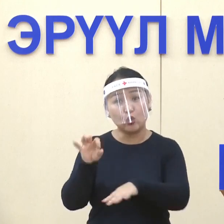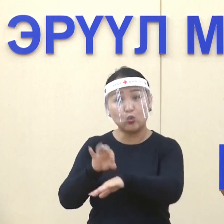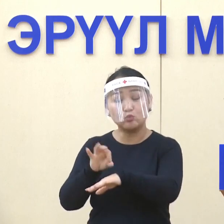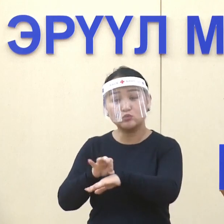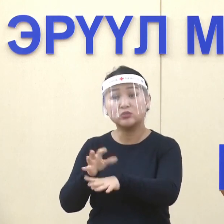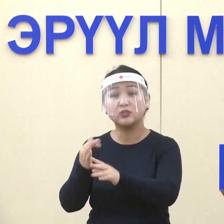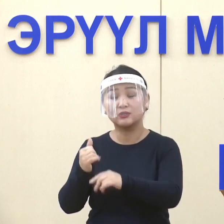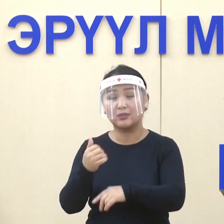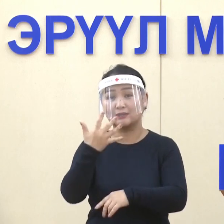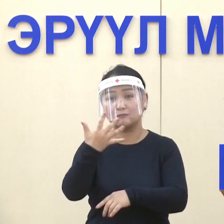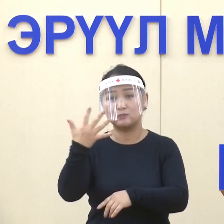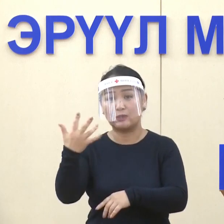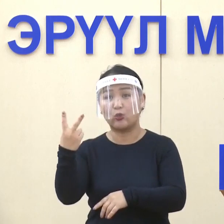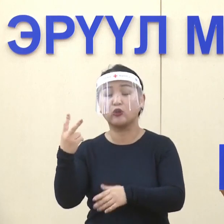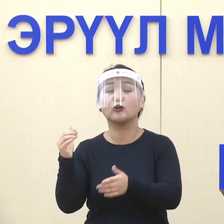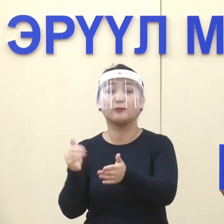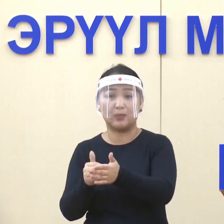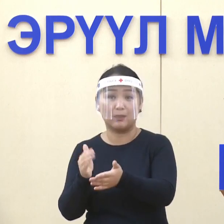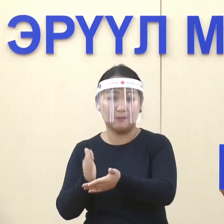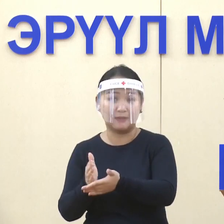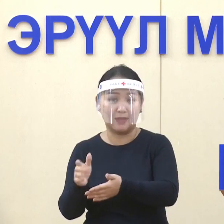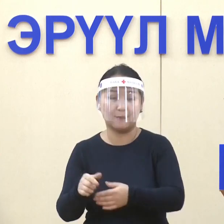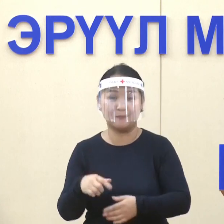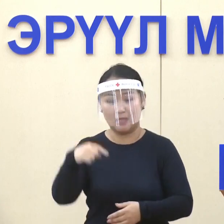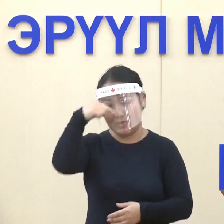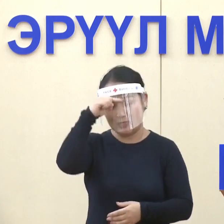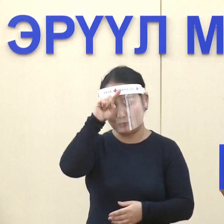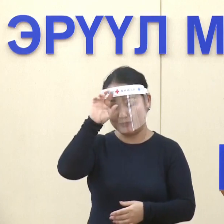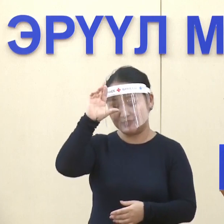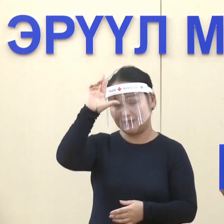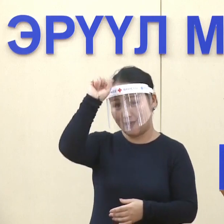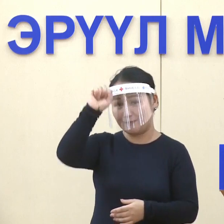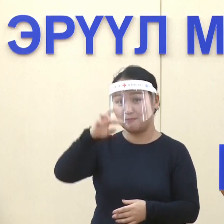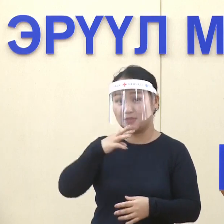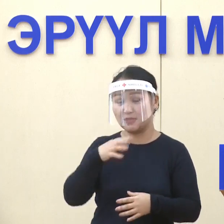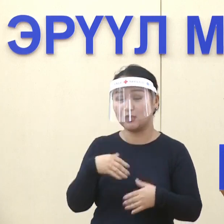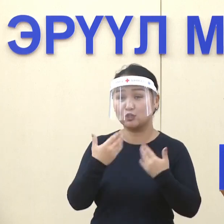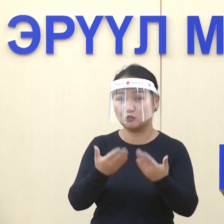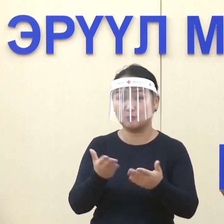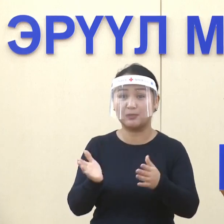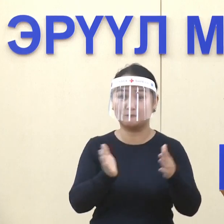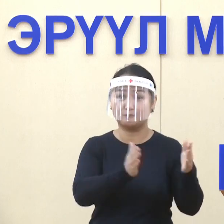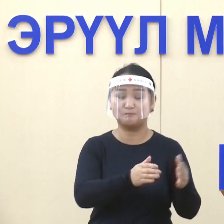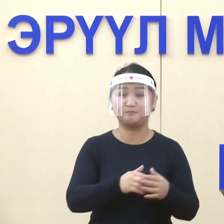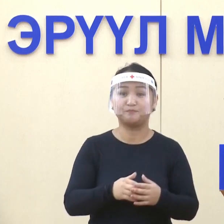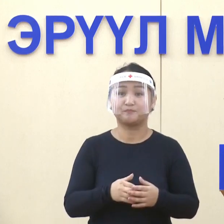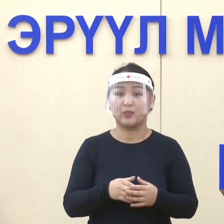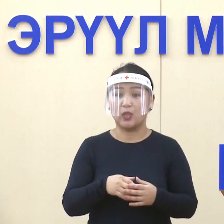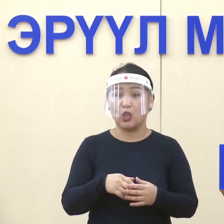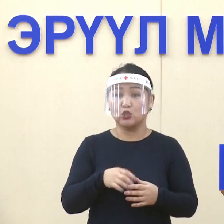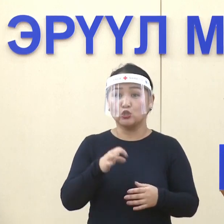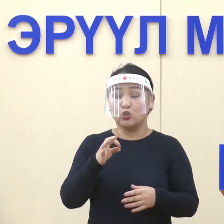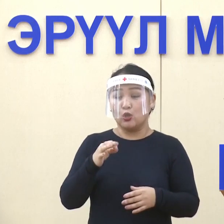хүн 552,000 гаруй байна гэж эрүүл мэндийн яамнаас мэдээлсэн байна. За, зүүн